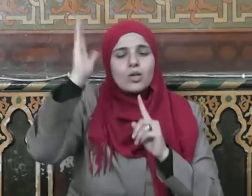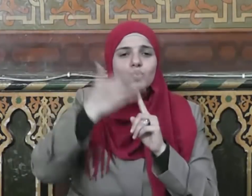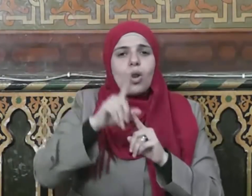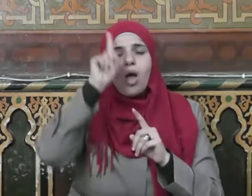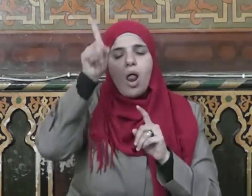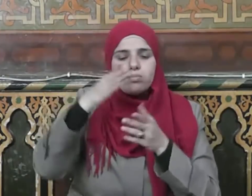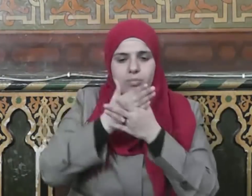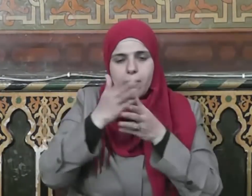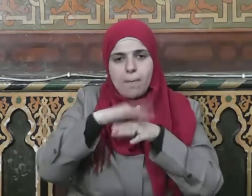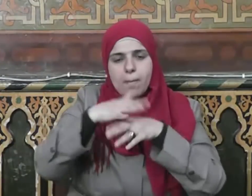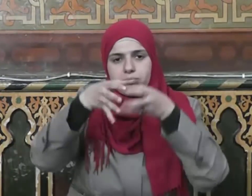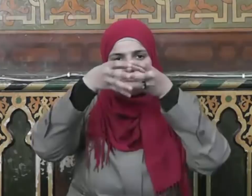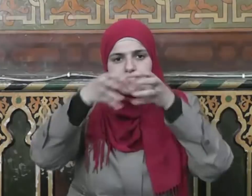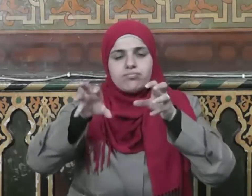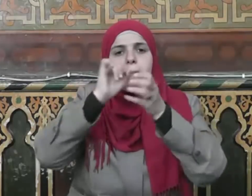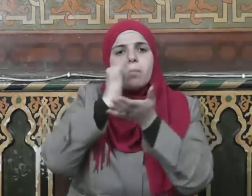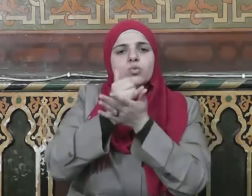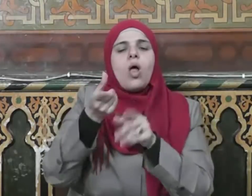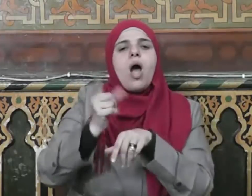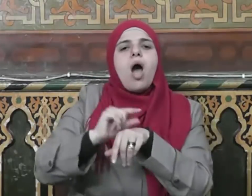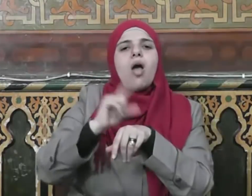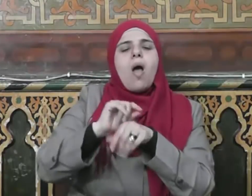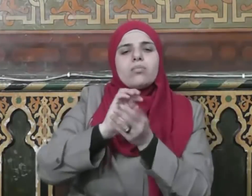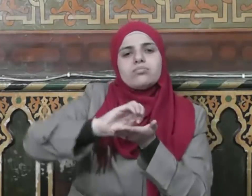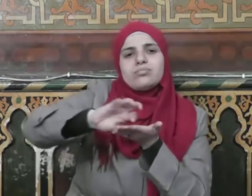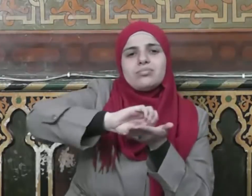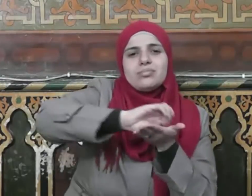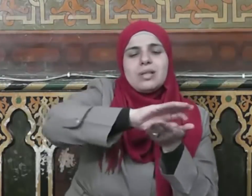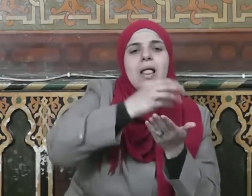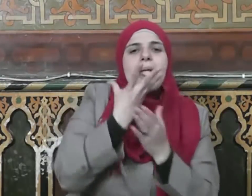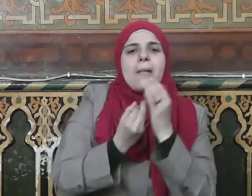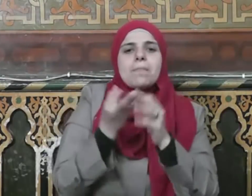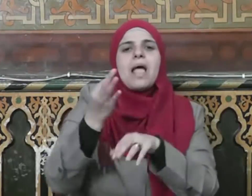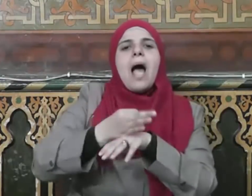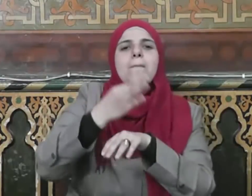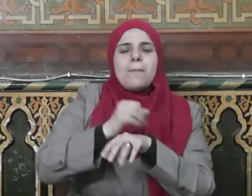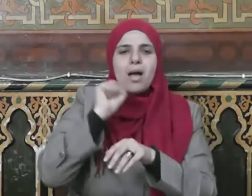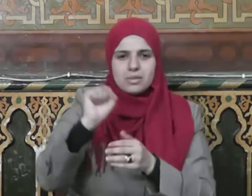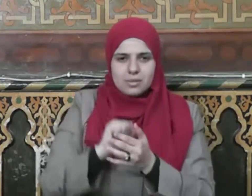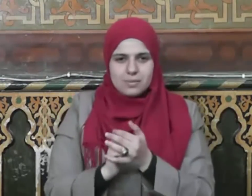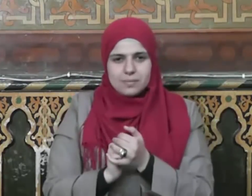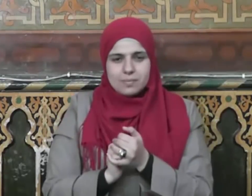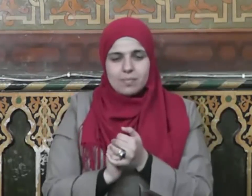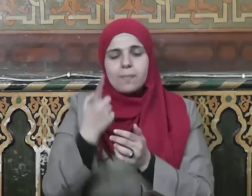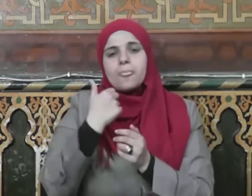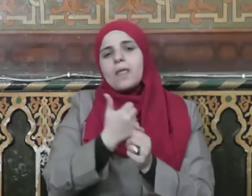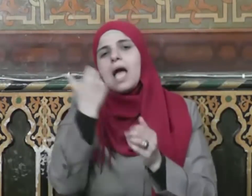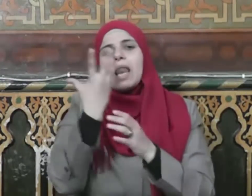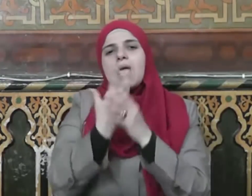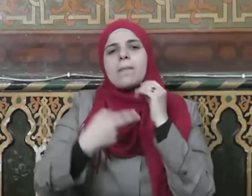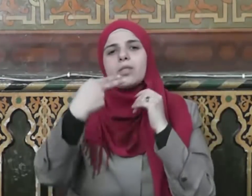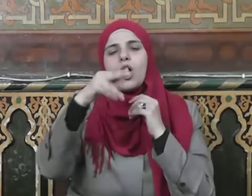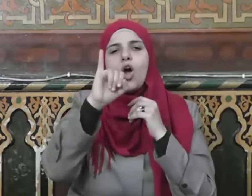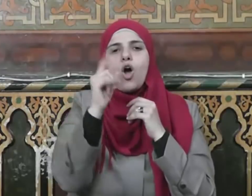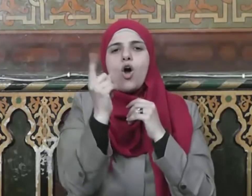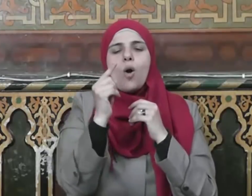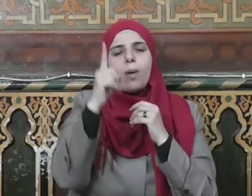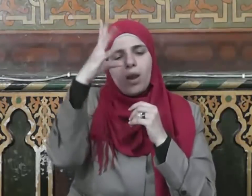طلحة في أقاربه وبني عمه. وعن ابن عمر رضي الله تعالى عنهما